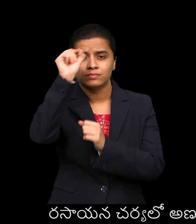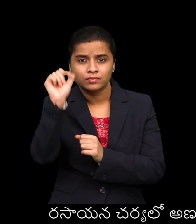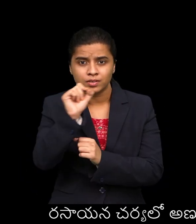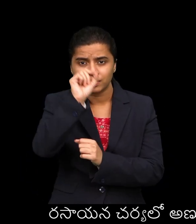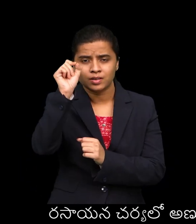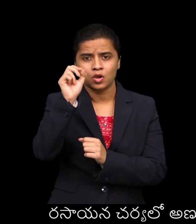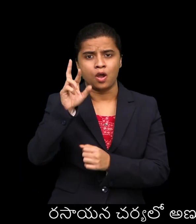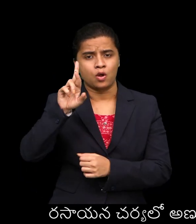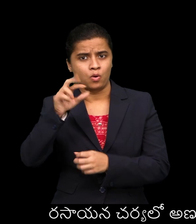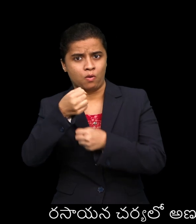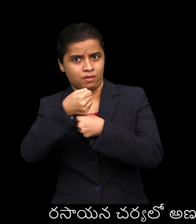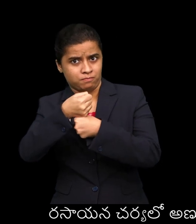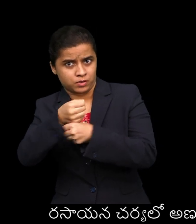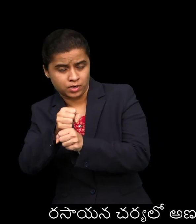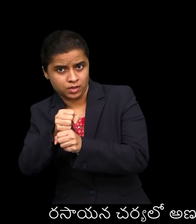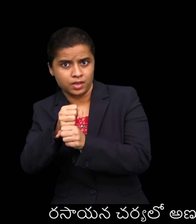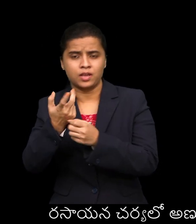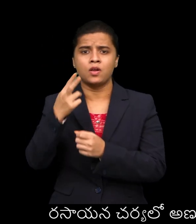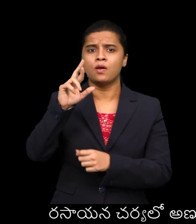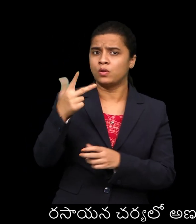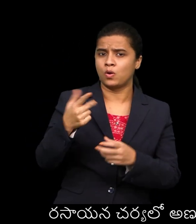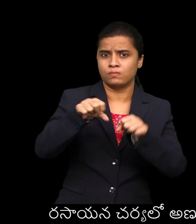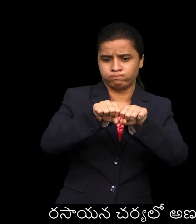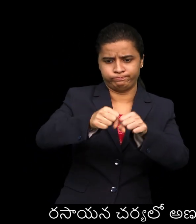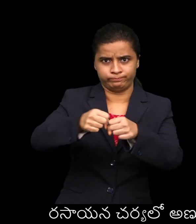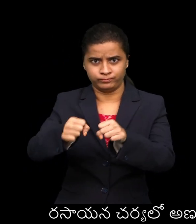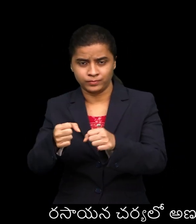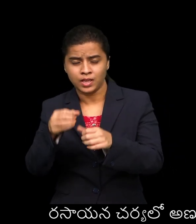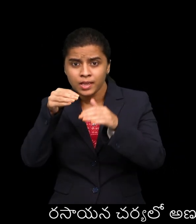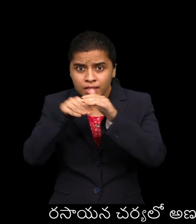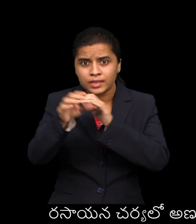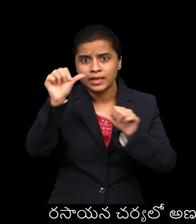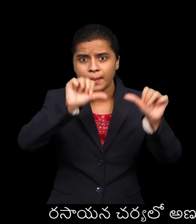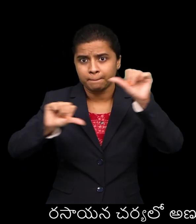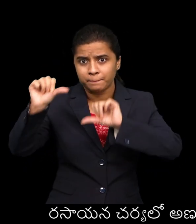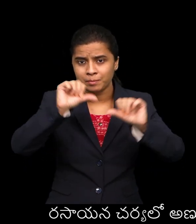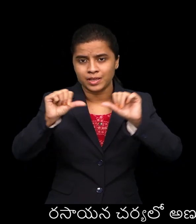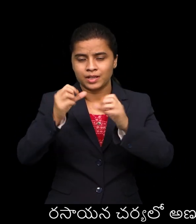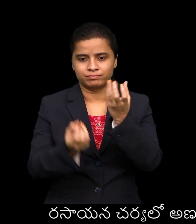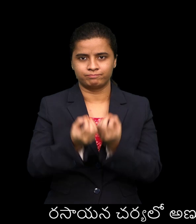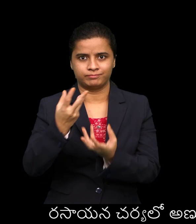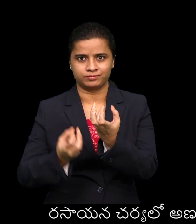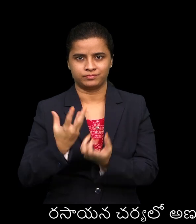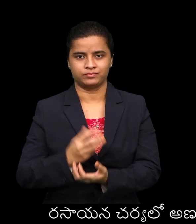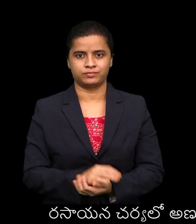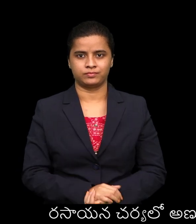రసాయన చర్యలో అణువులు సృష్టించబడవు లేదా నాశనం చేయబడవు.